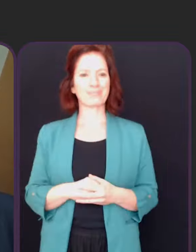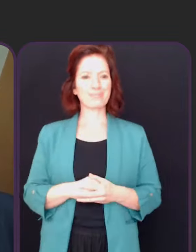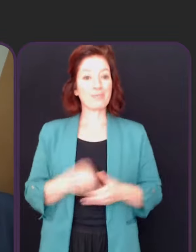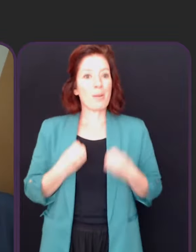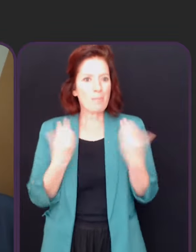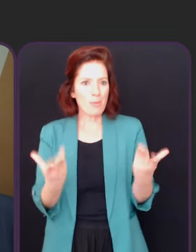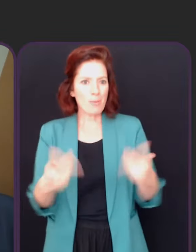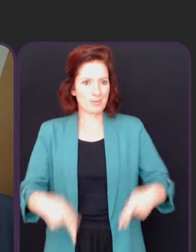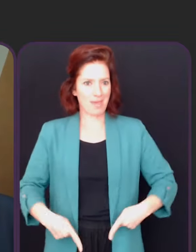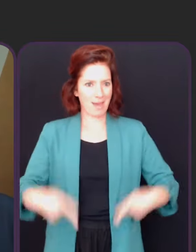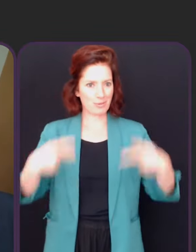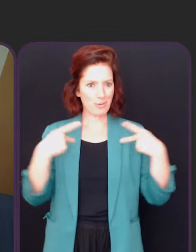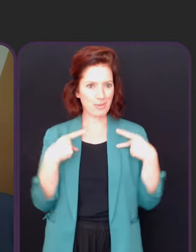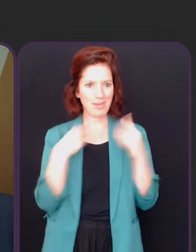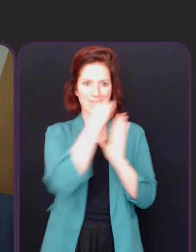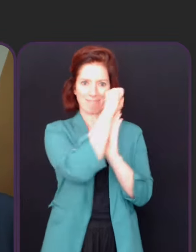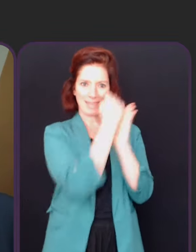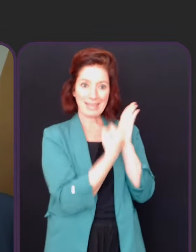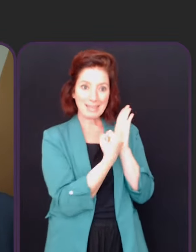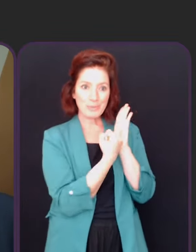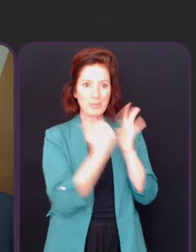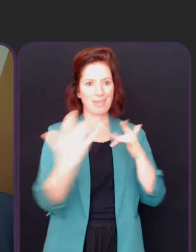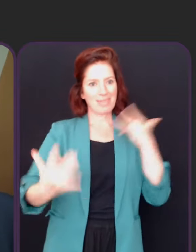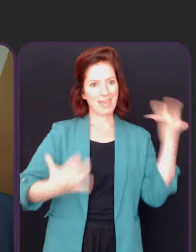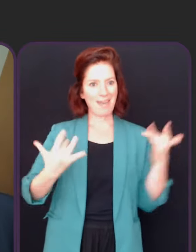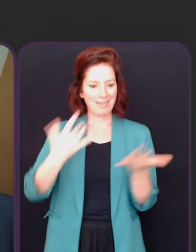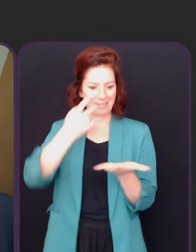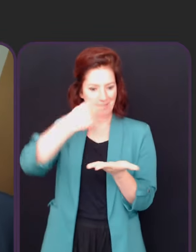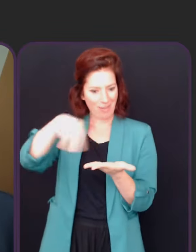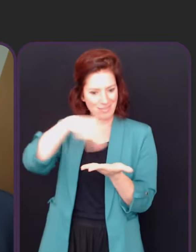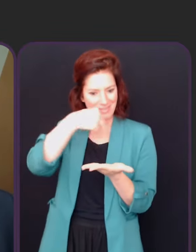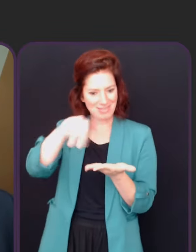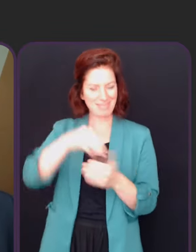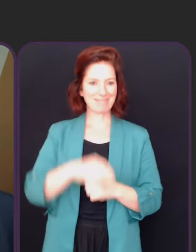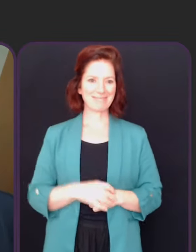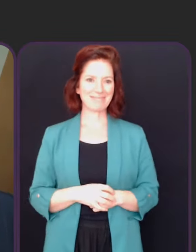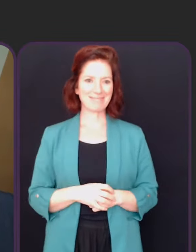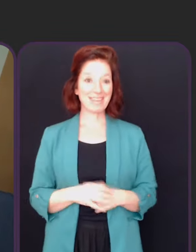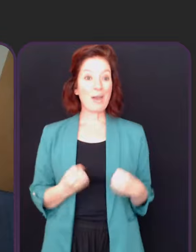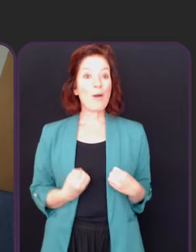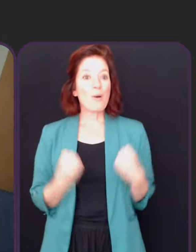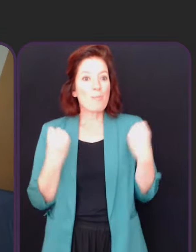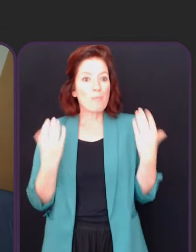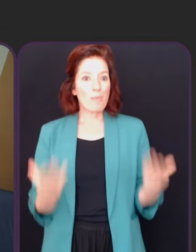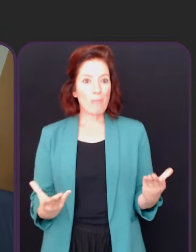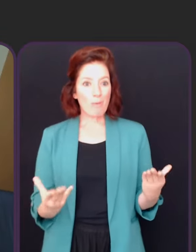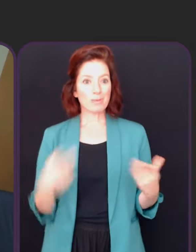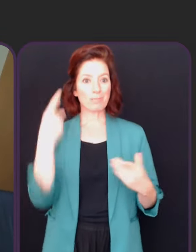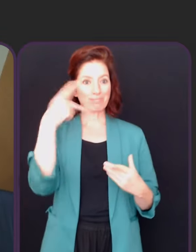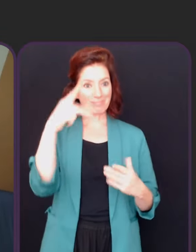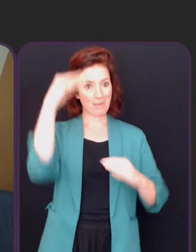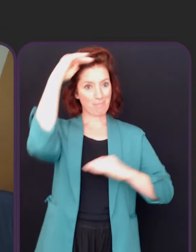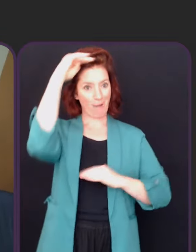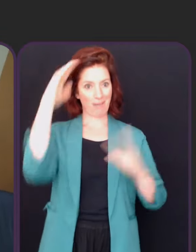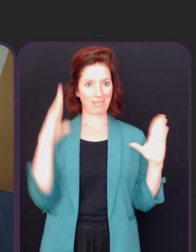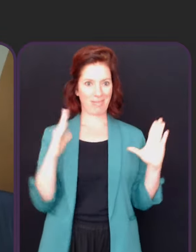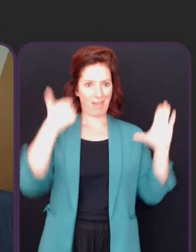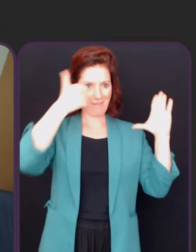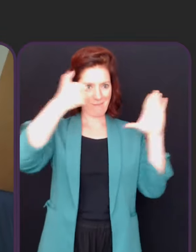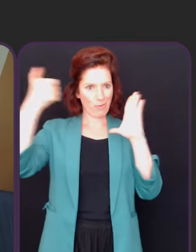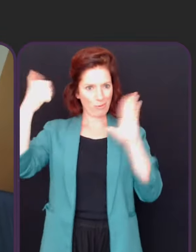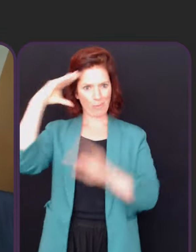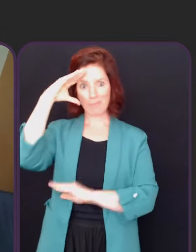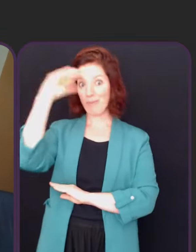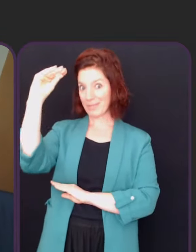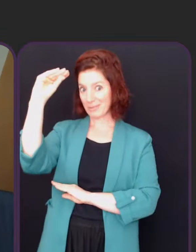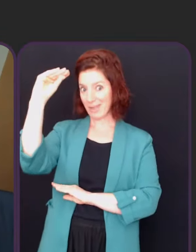ateliers de pratiques artistiques, de l'écriture, du théâtre, de la danse. Nous proposerons également la réalisation de portraits photos avec un photographe